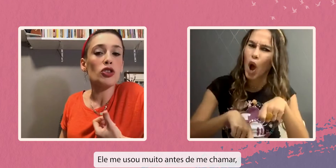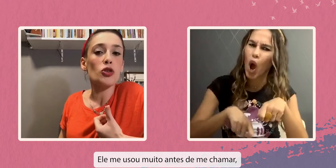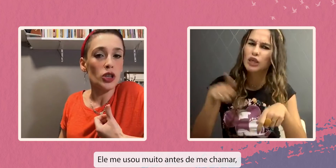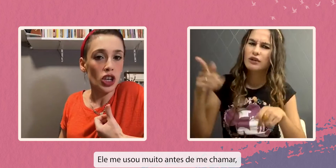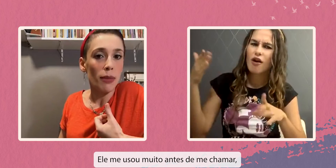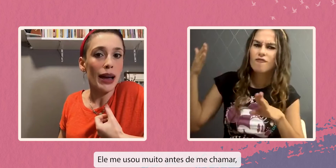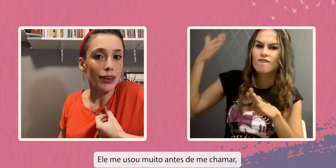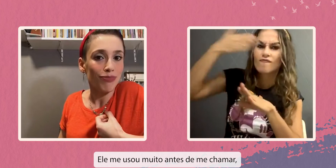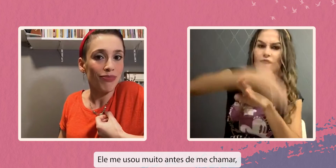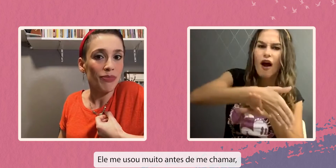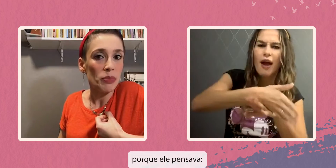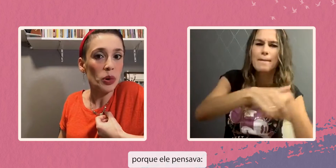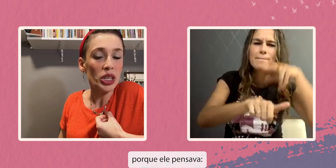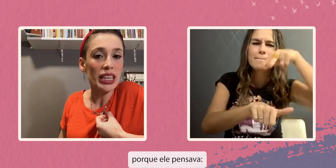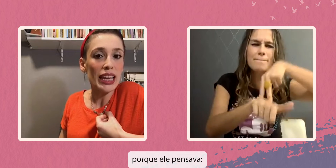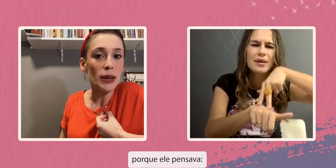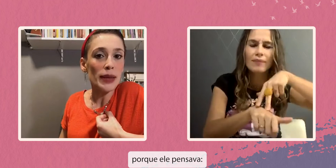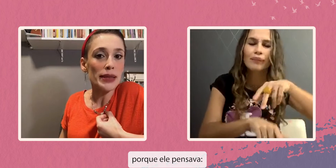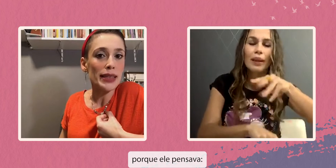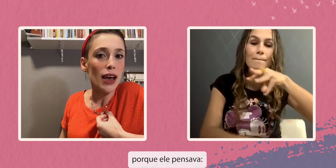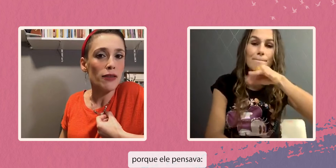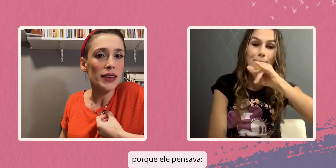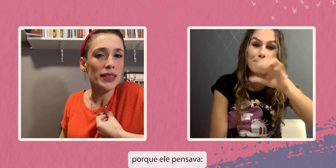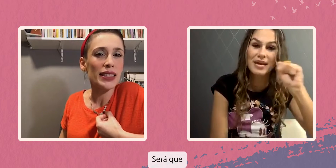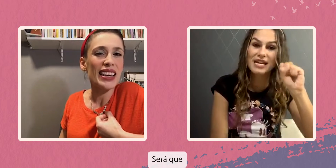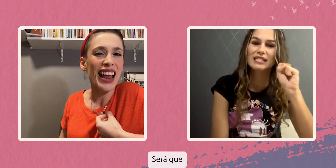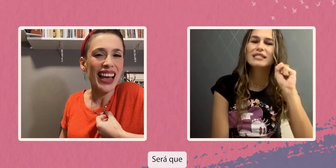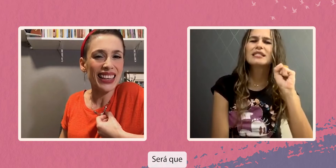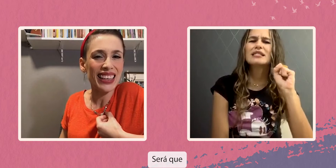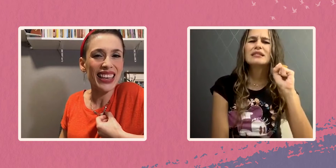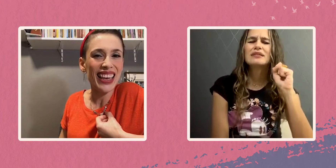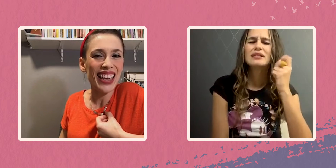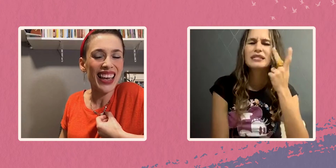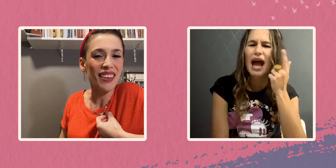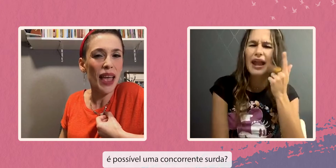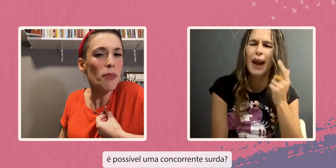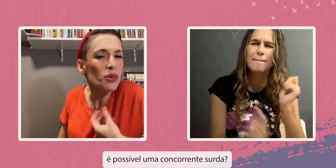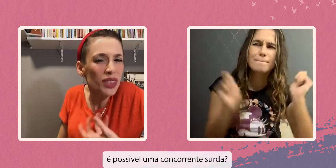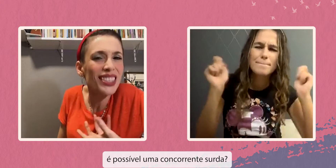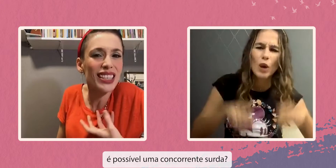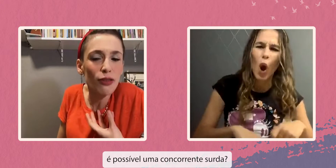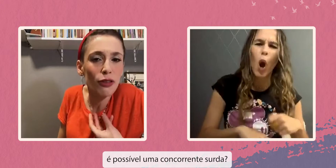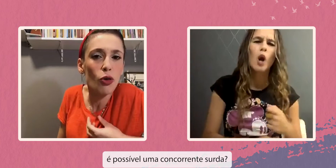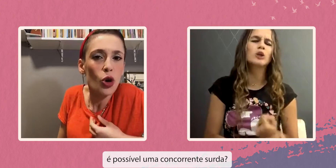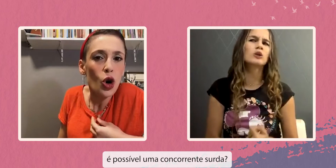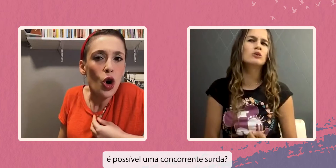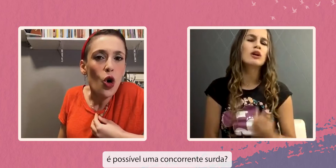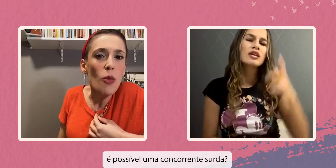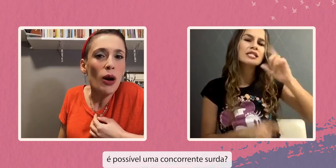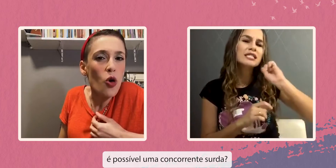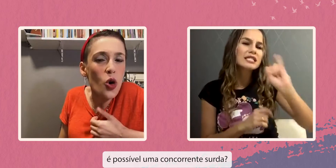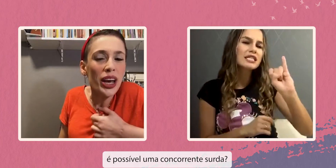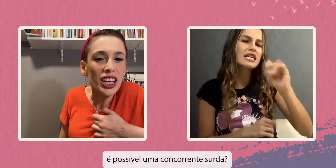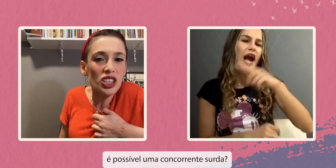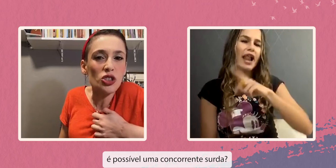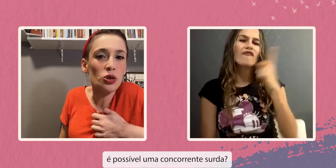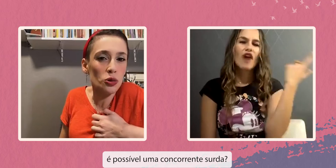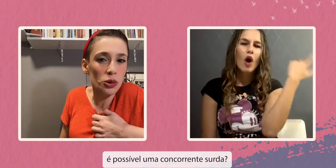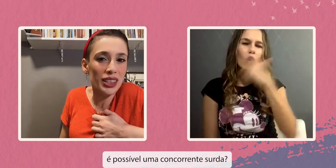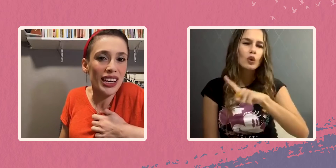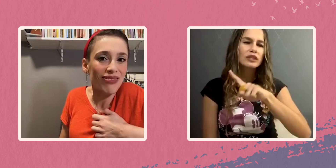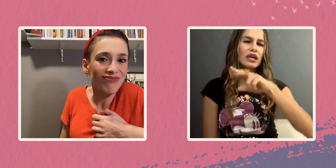muito antes de me chamar, porque ele pensava, será que é possível uma